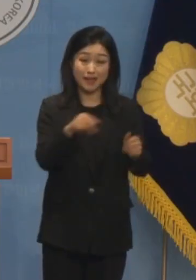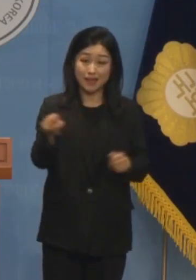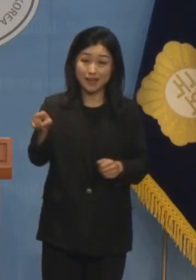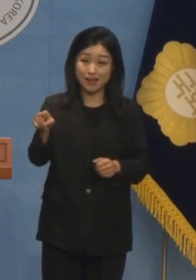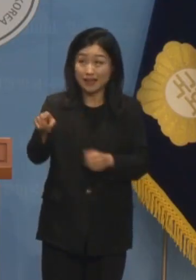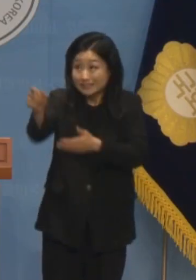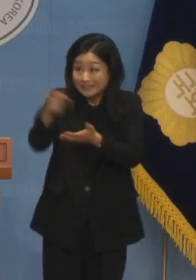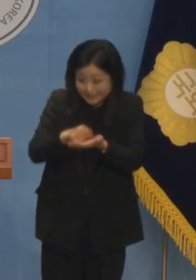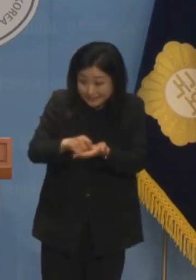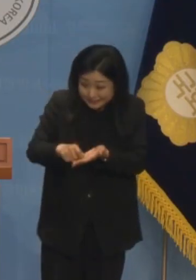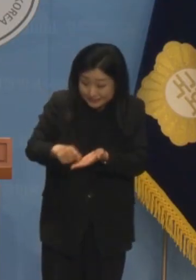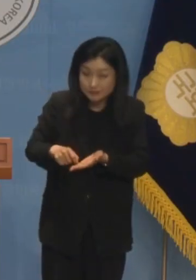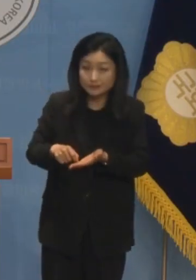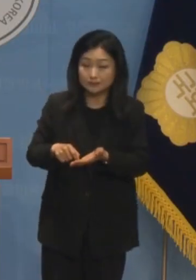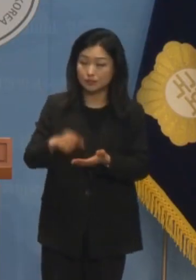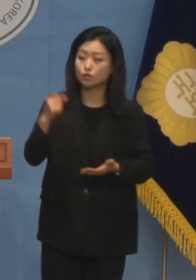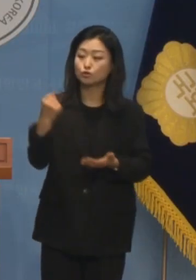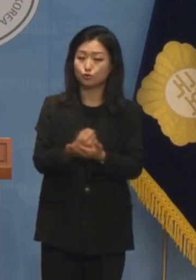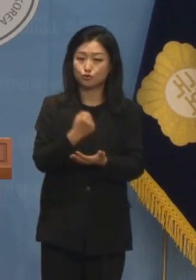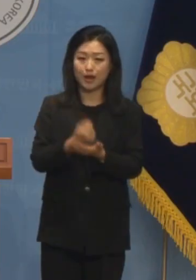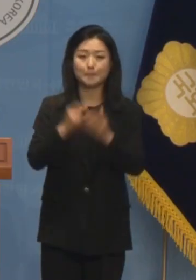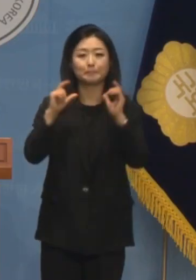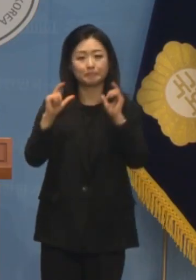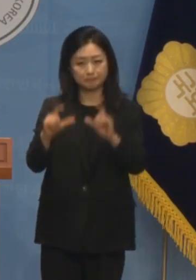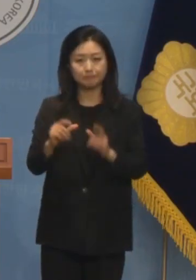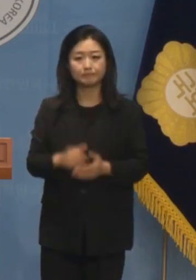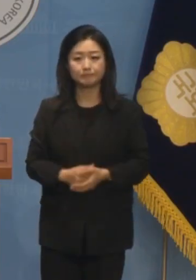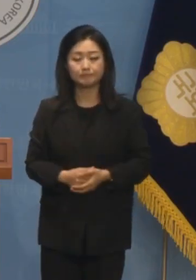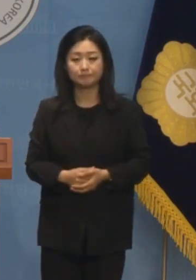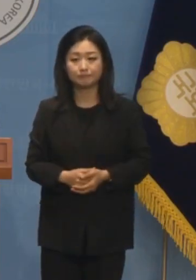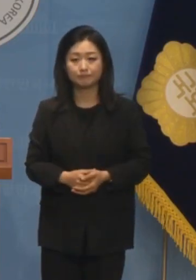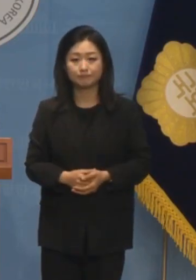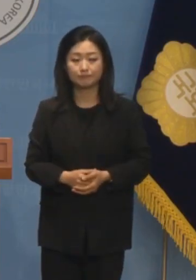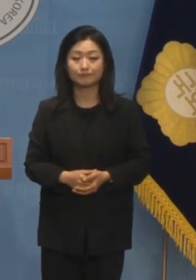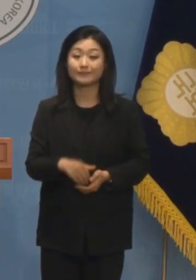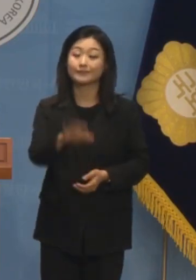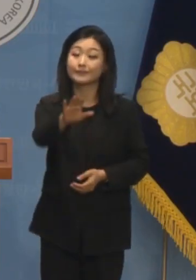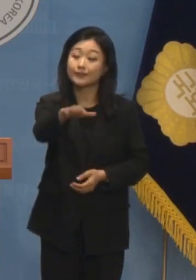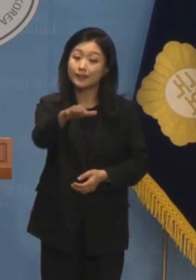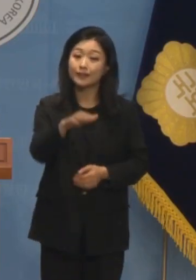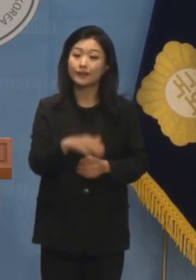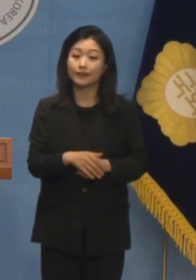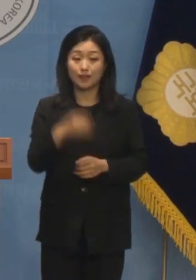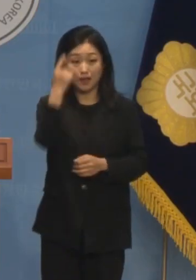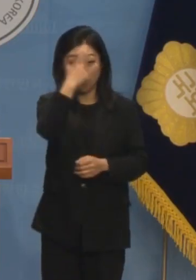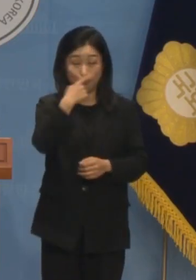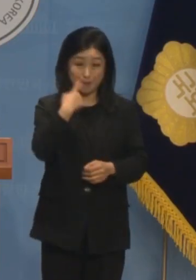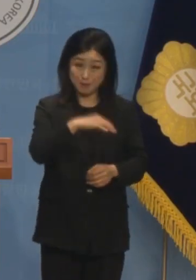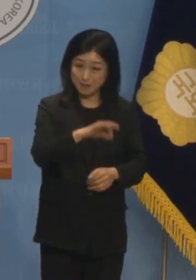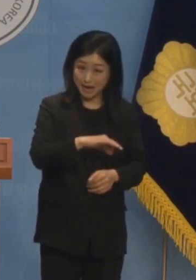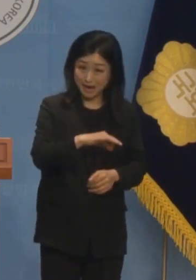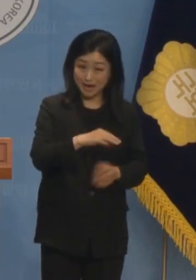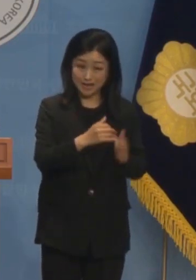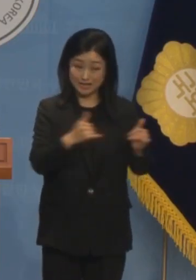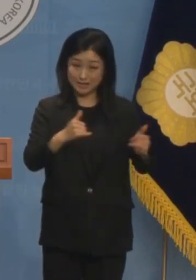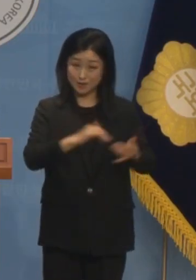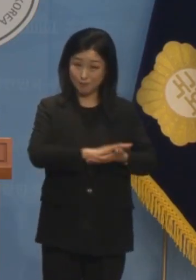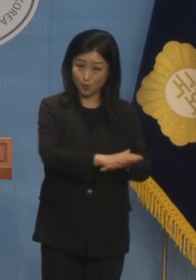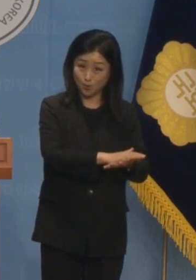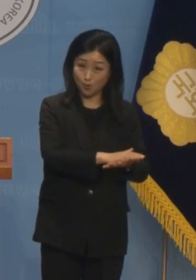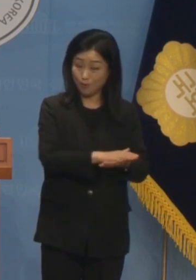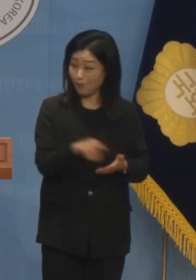매체의 언론인들에게도 깊은 유감을 표합니다. 혹시라도 외모 비하와 인격 모독이